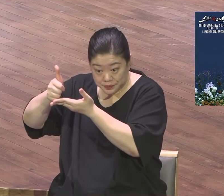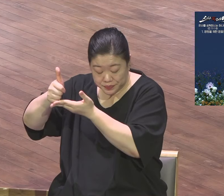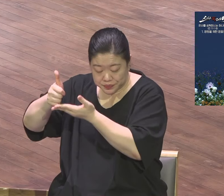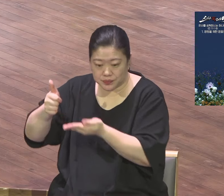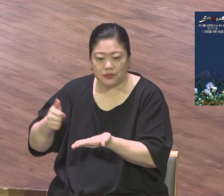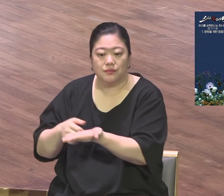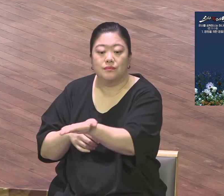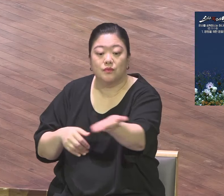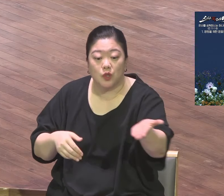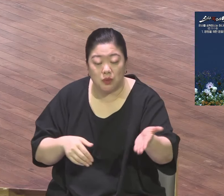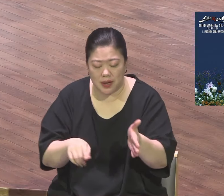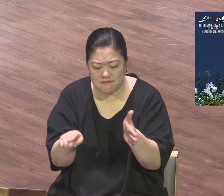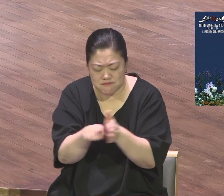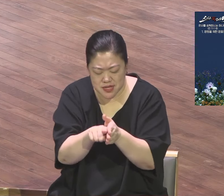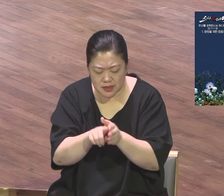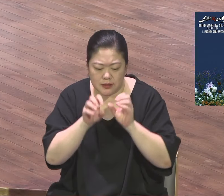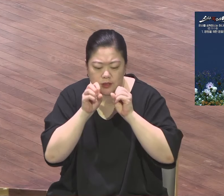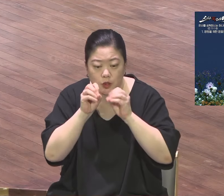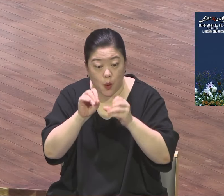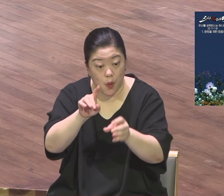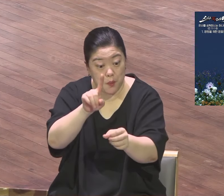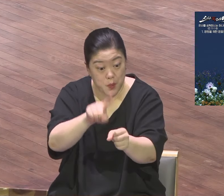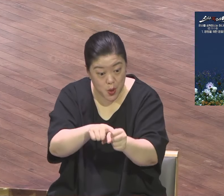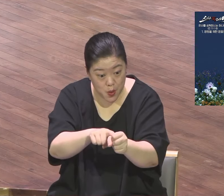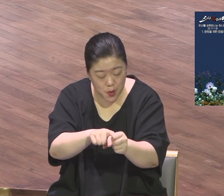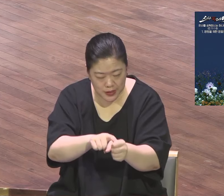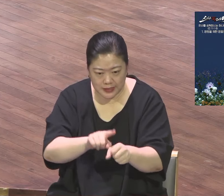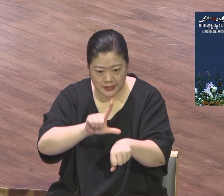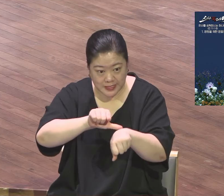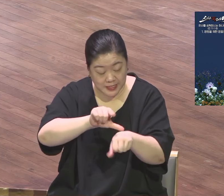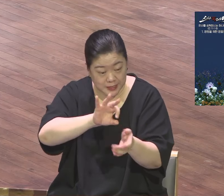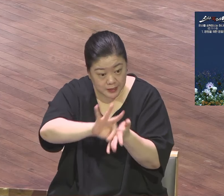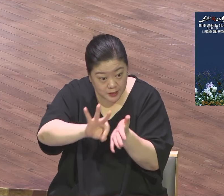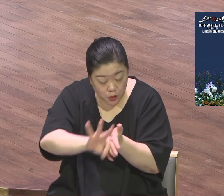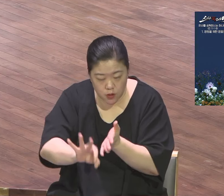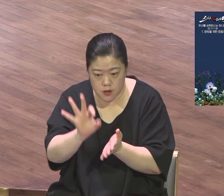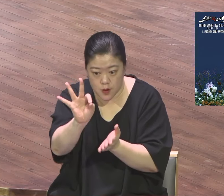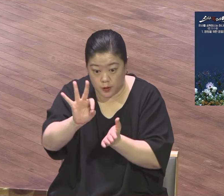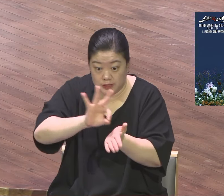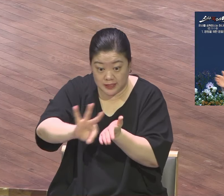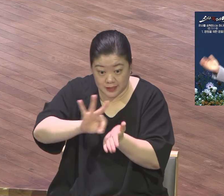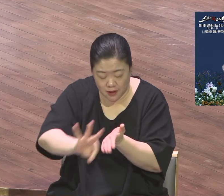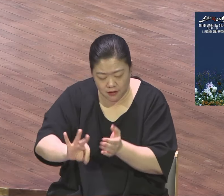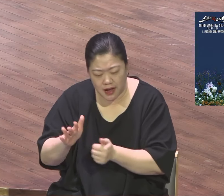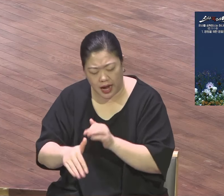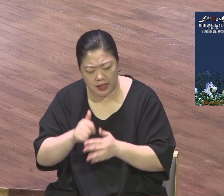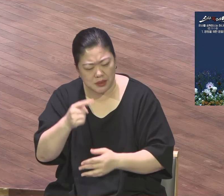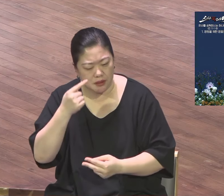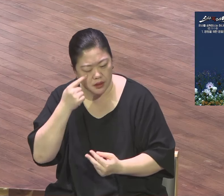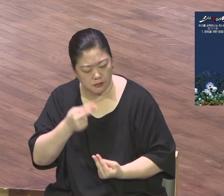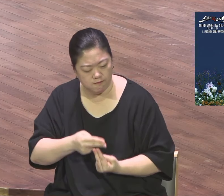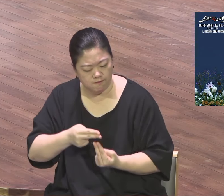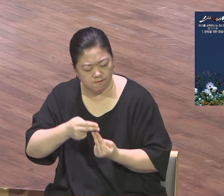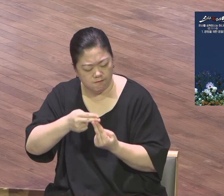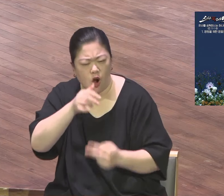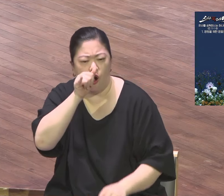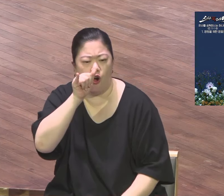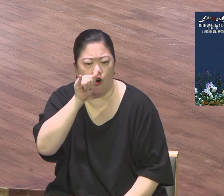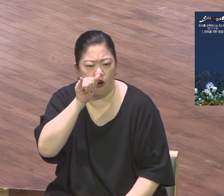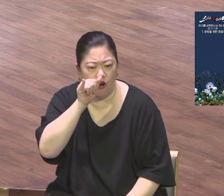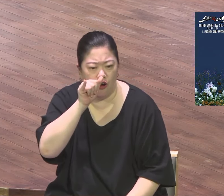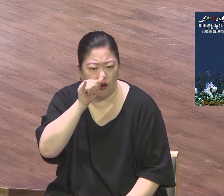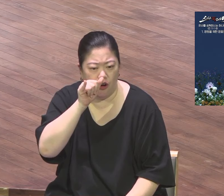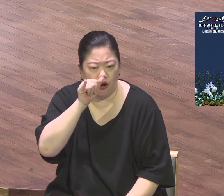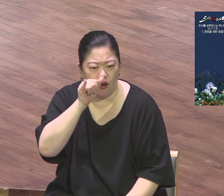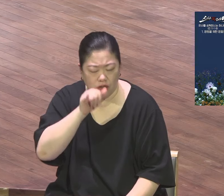이 믿음의 투자에 대해서 반드시 보상해 주실 것을 밝히고 있잖아요. 그건